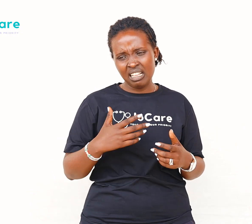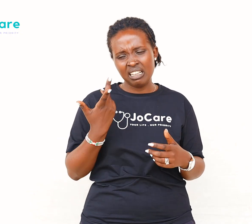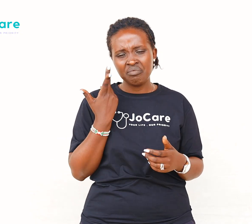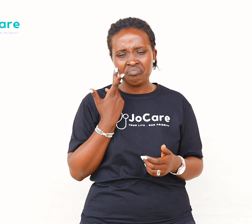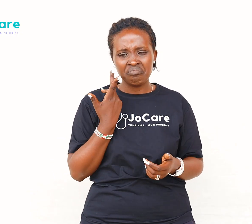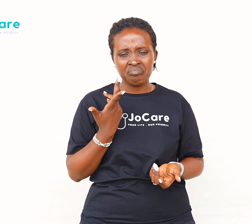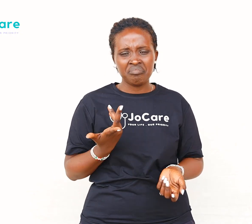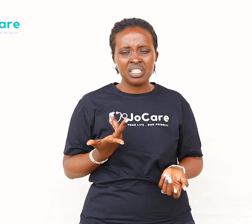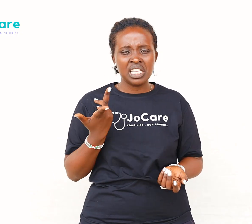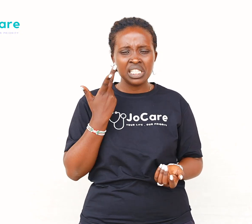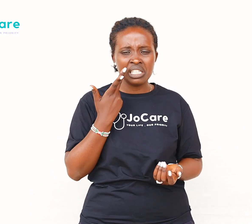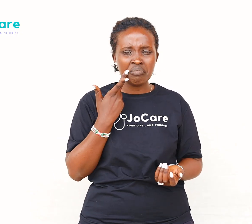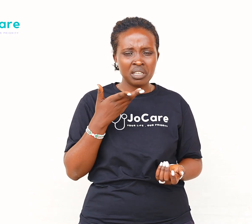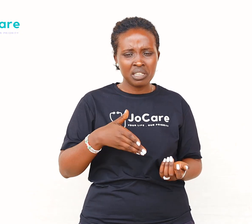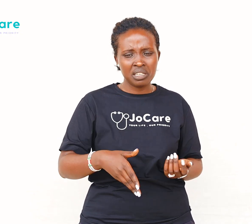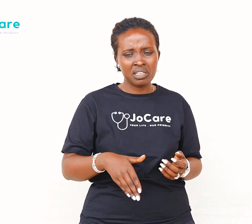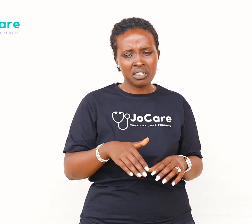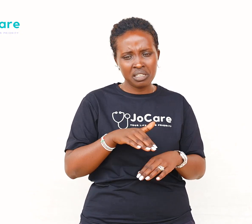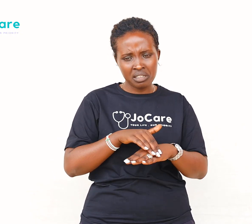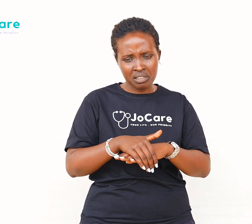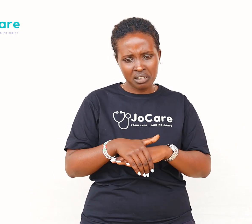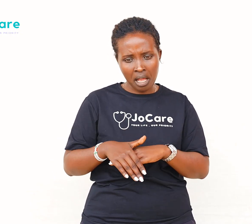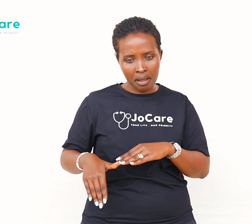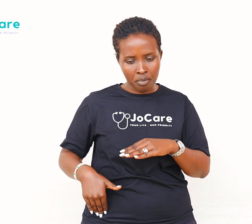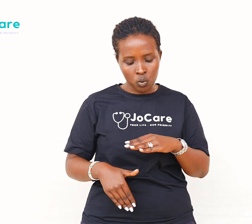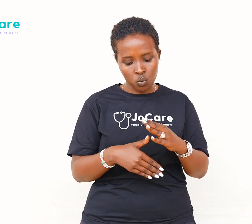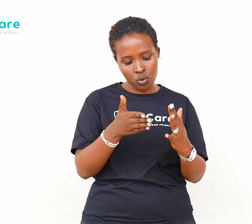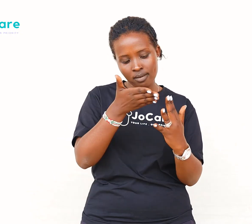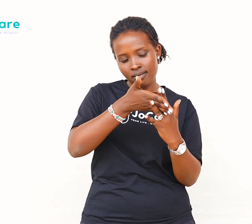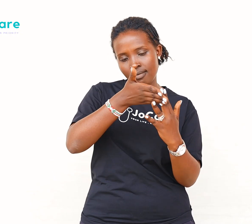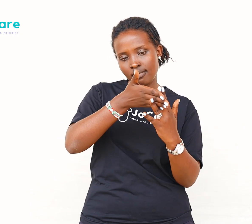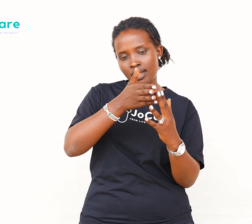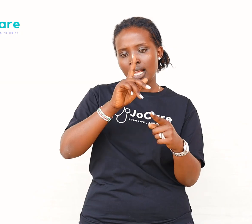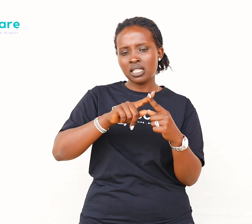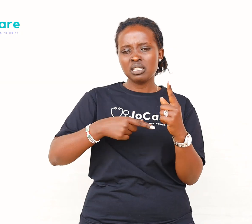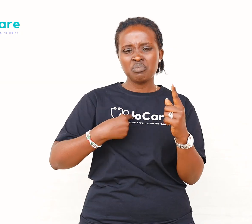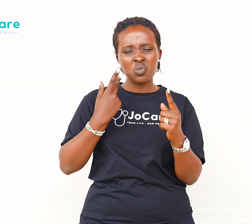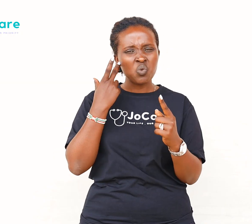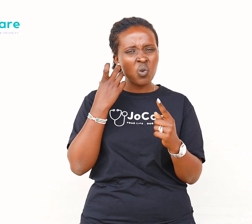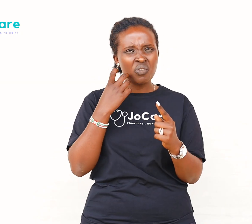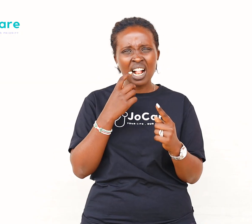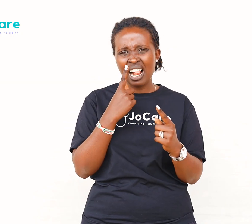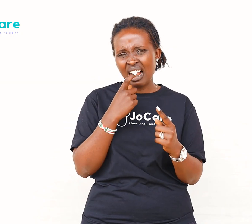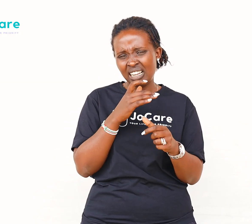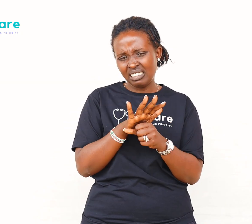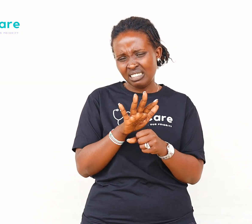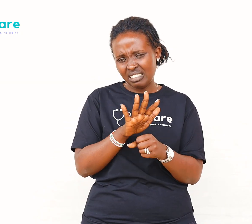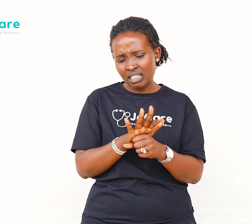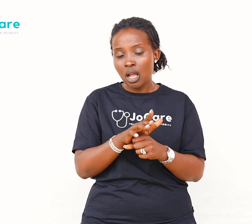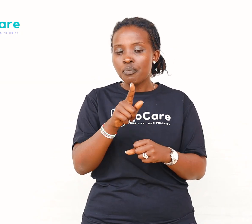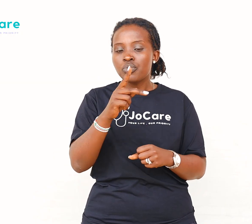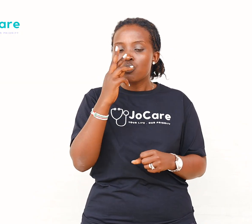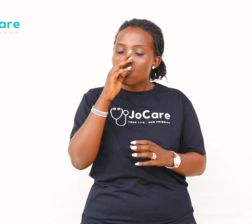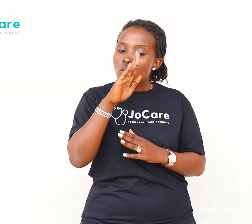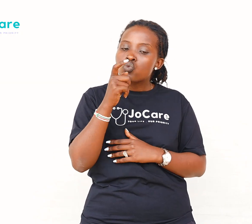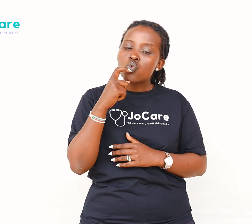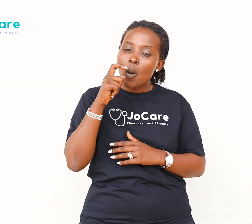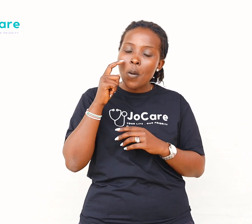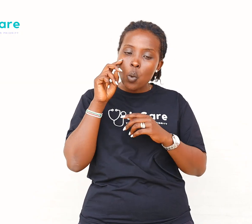haba hagati y'amaguru, ukagira icyo twakwita nk'amareriji kuri ubwo buryo. Ni ukuvuga ngo nabyo ugomba kubyibandaho ukareba, ese buno